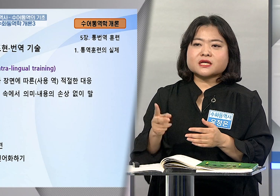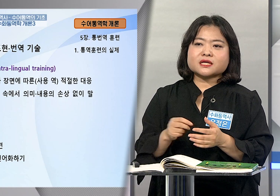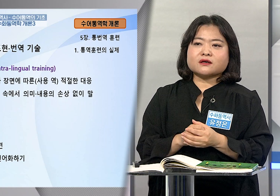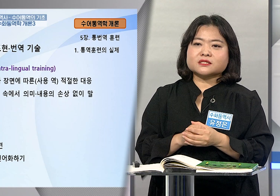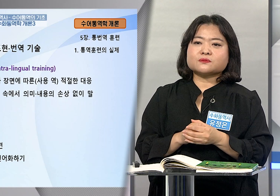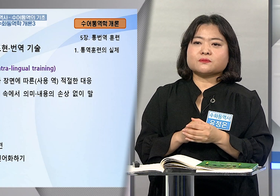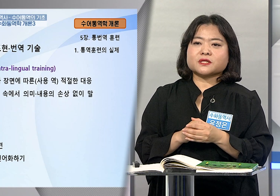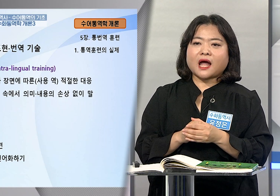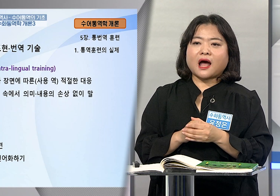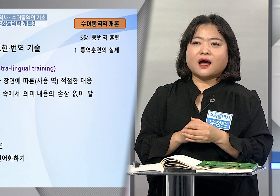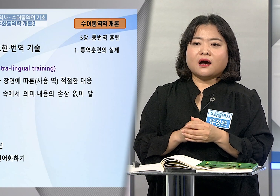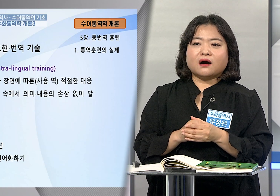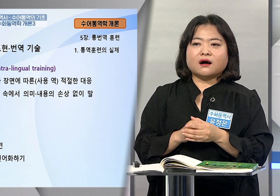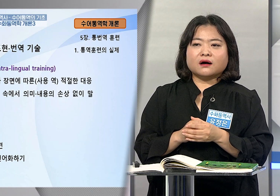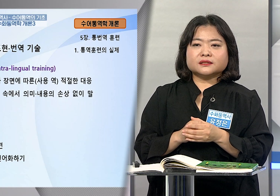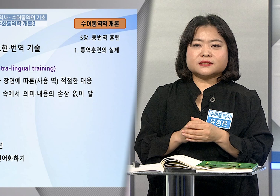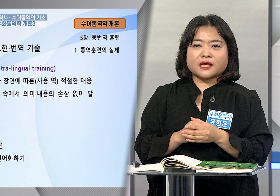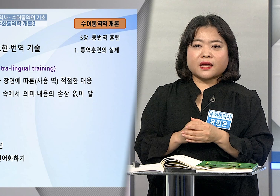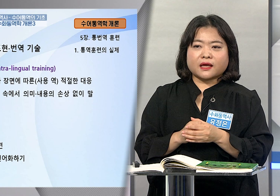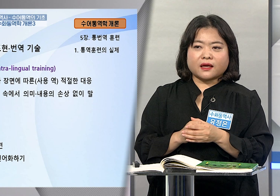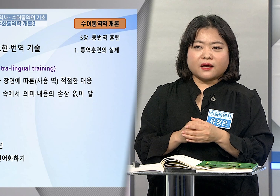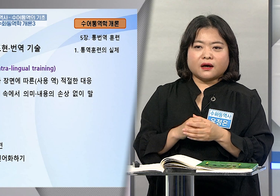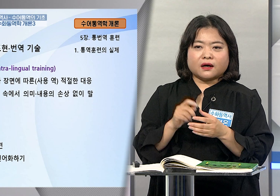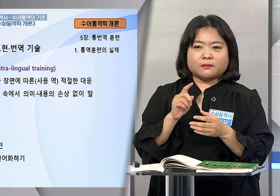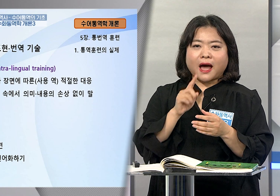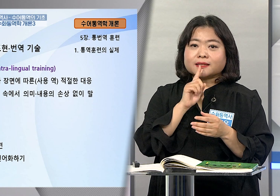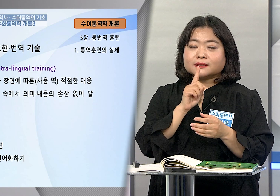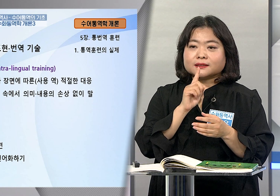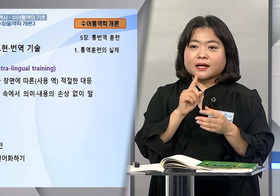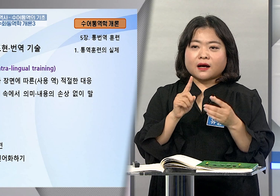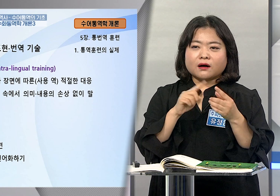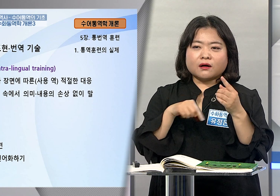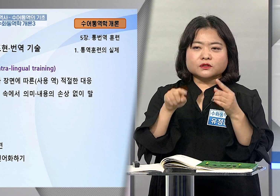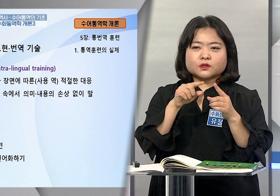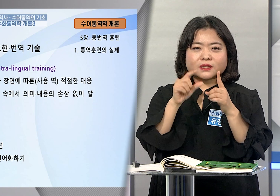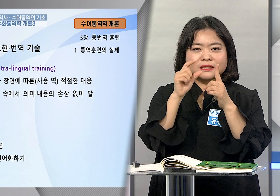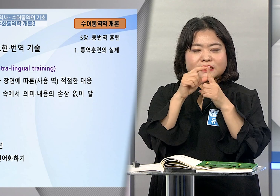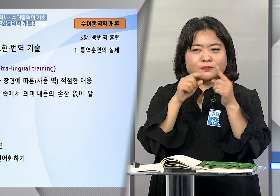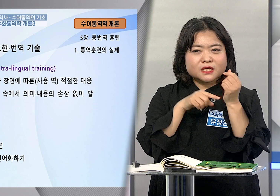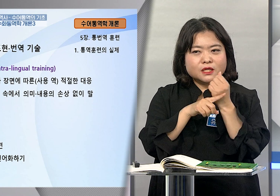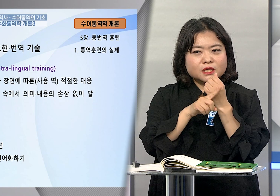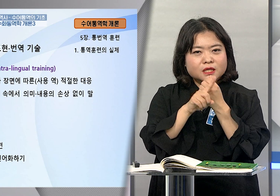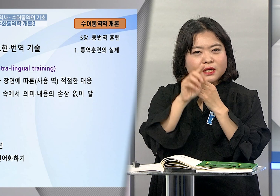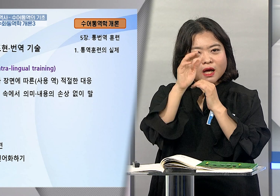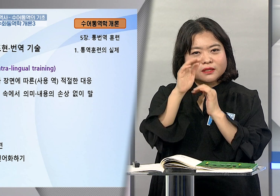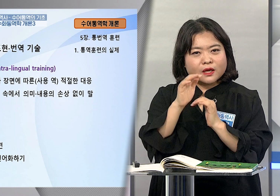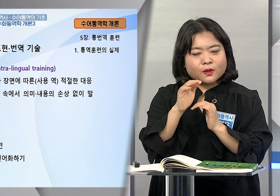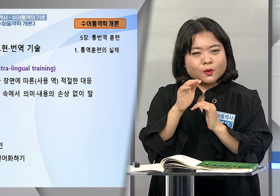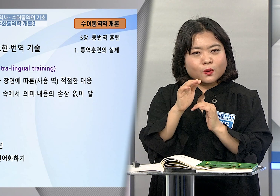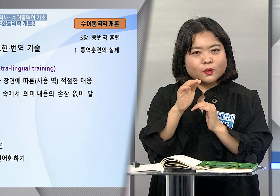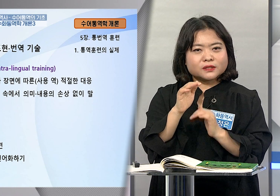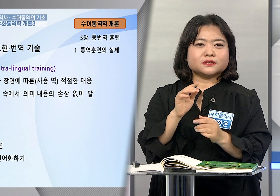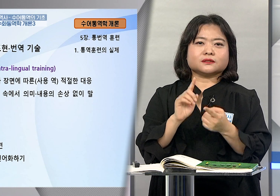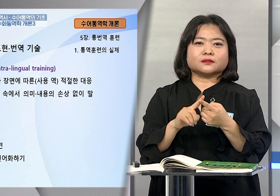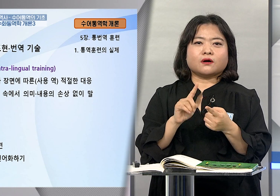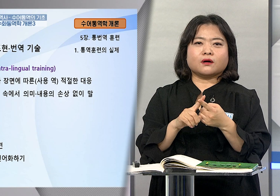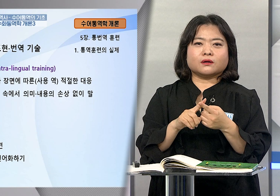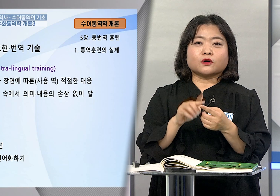바꾸기 연습입니다. 이제 말을 언어 의미와 내용은